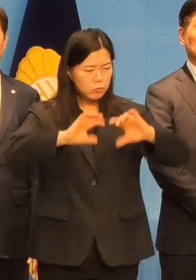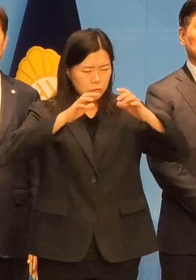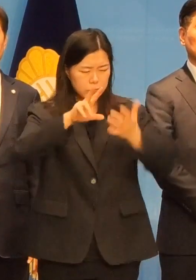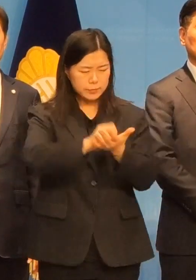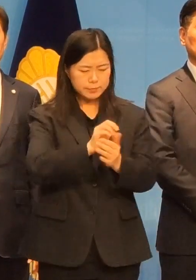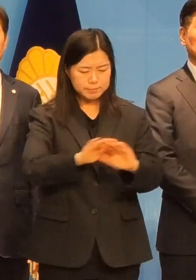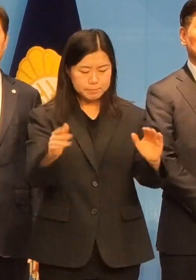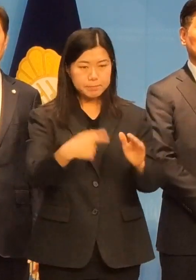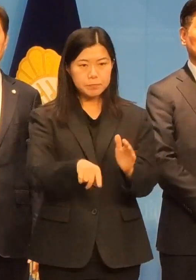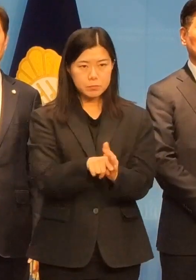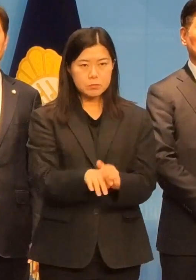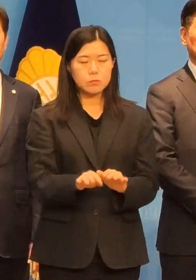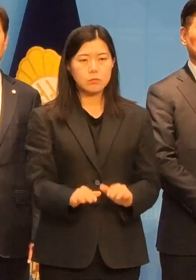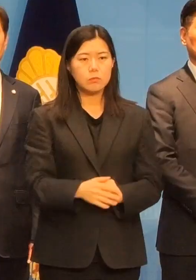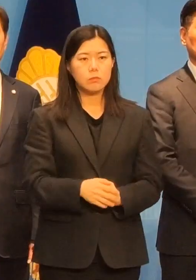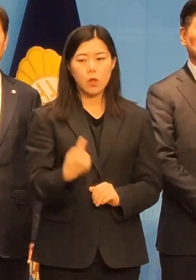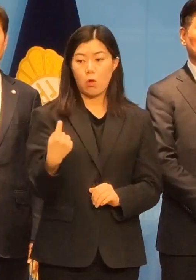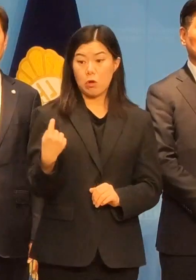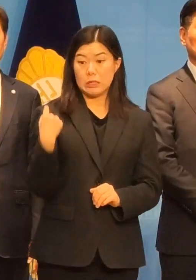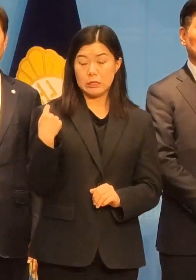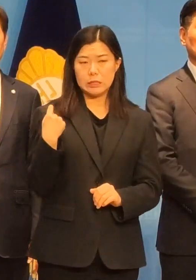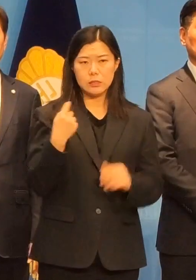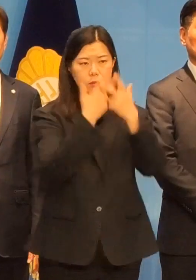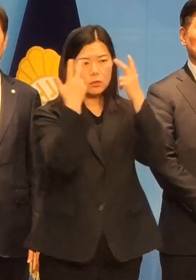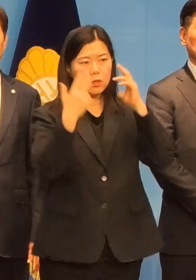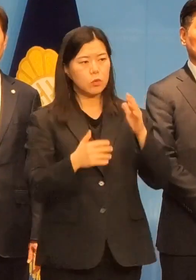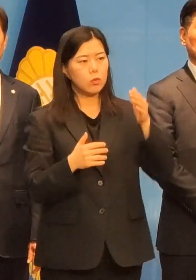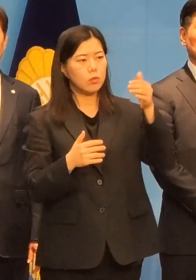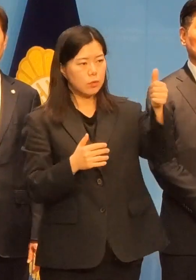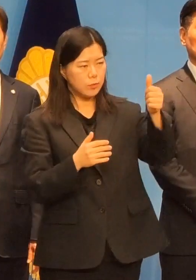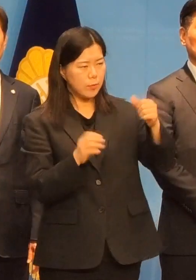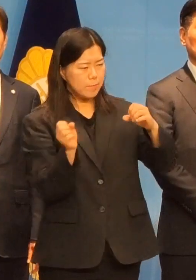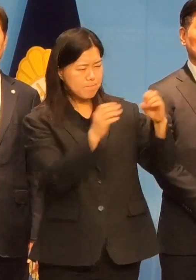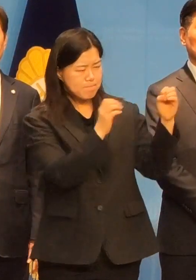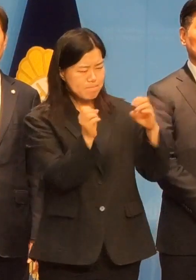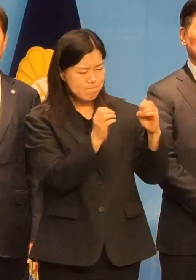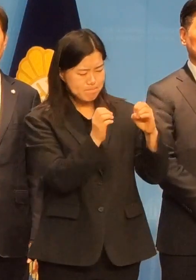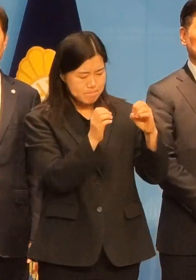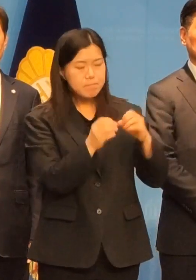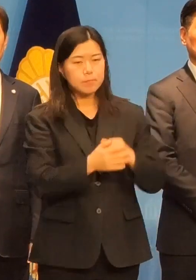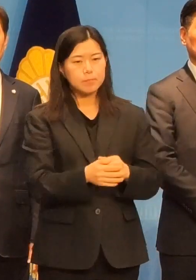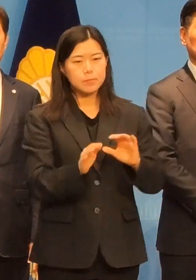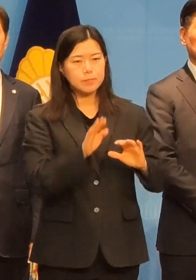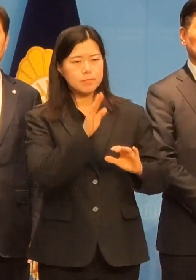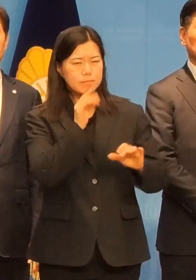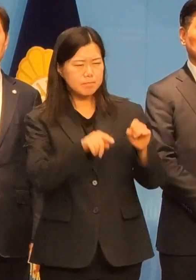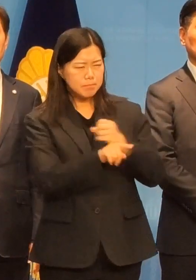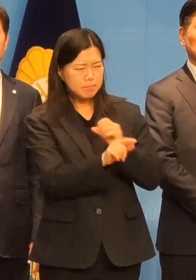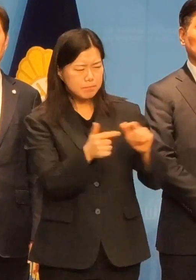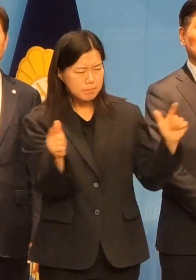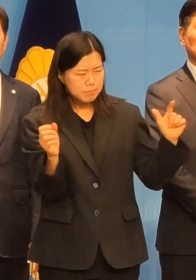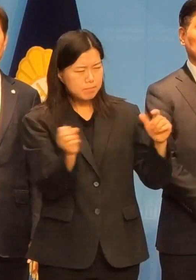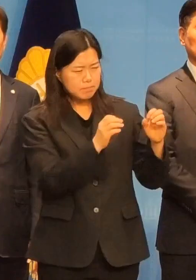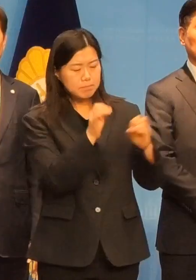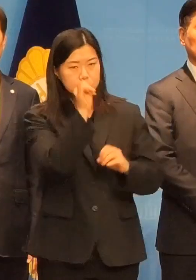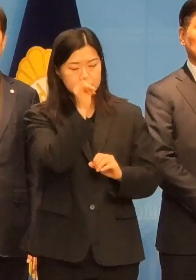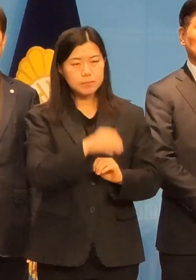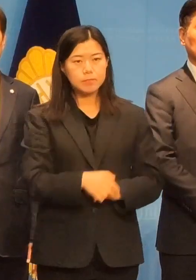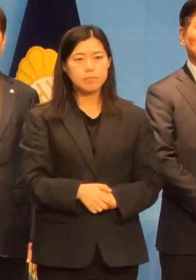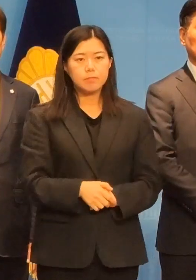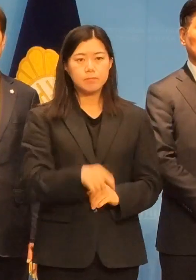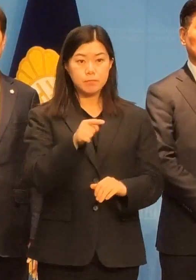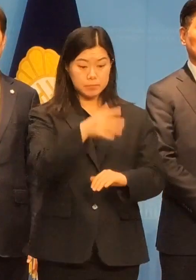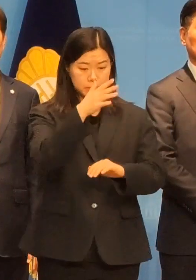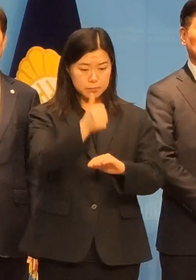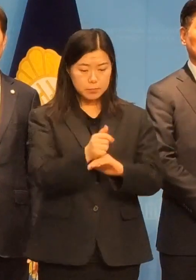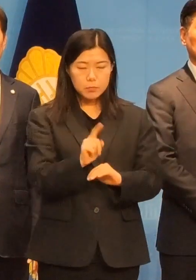위해 어제 이재명 대통령과 간담회를 갖고 심도 있는 의견을 나눴습니다. 그